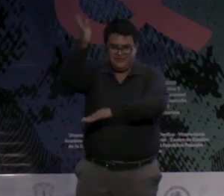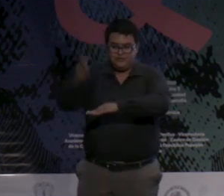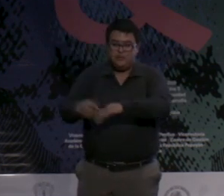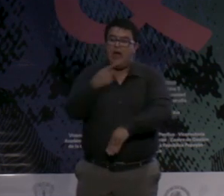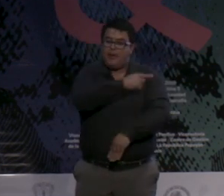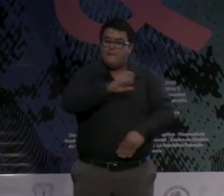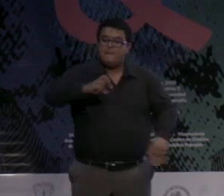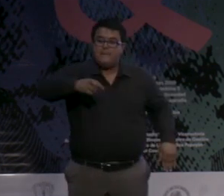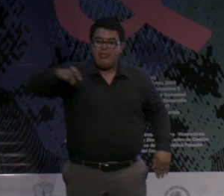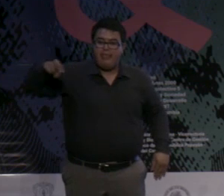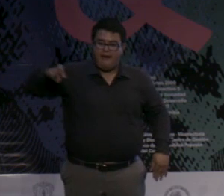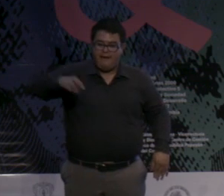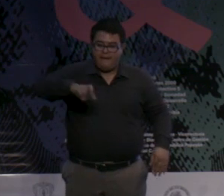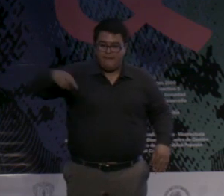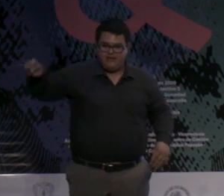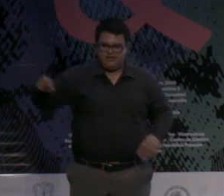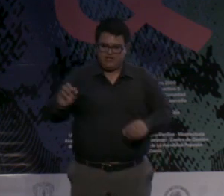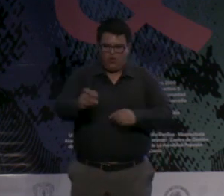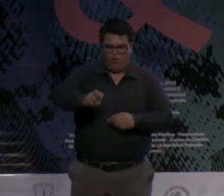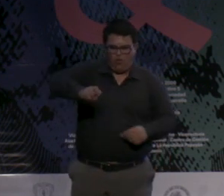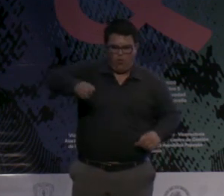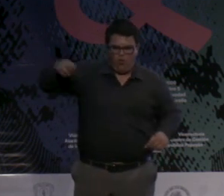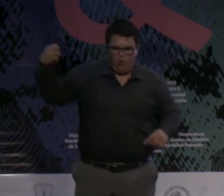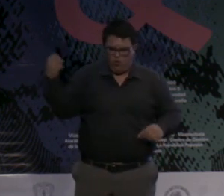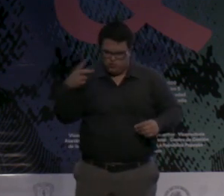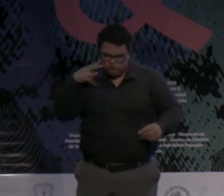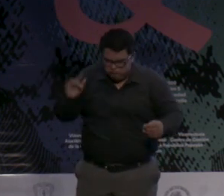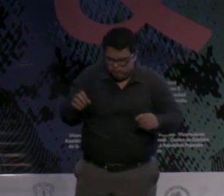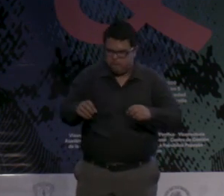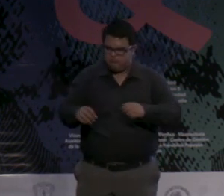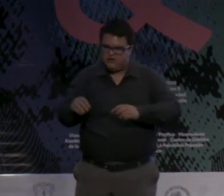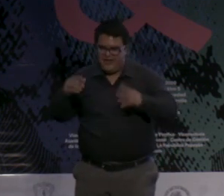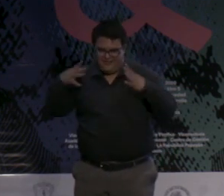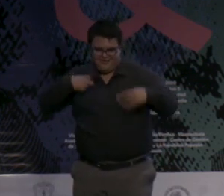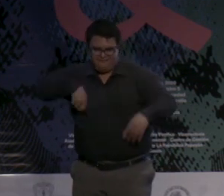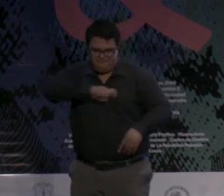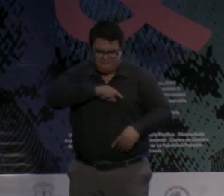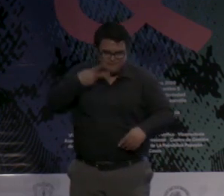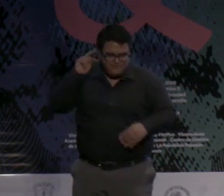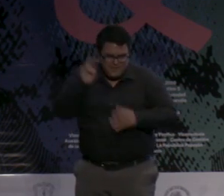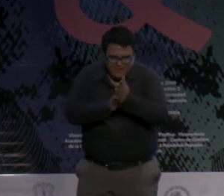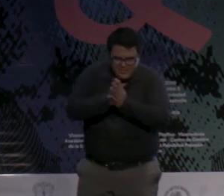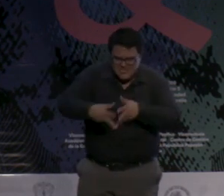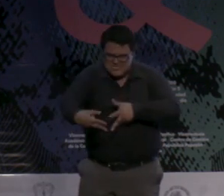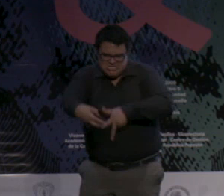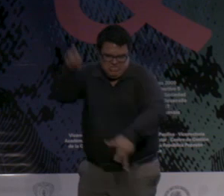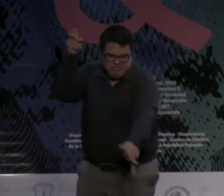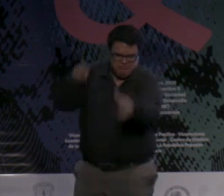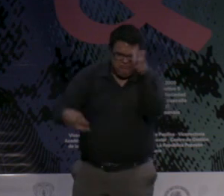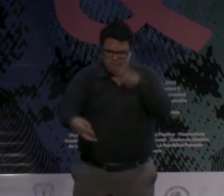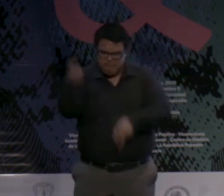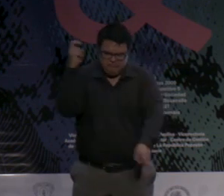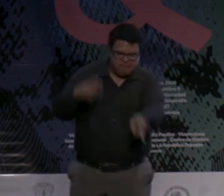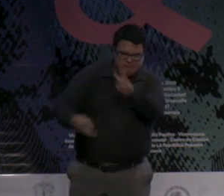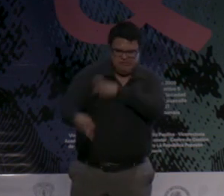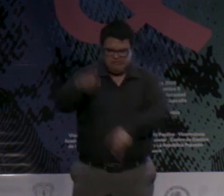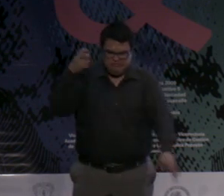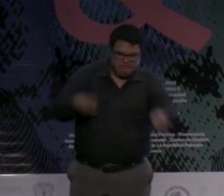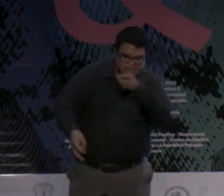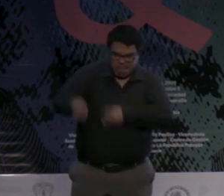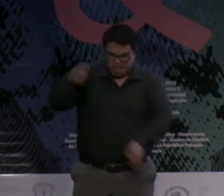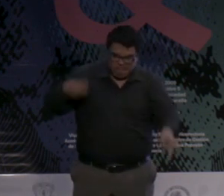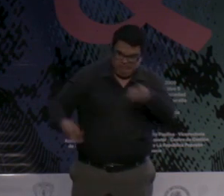siglo XVII, una ciudad que por la explotación colonial llegó a tener en el siglo XVII más habitantes que, por ejemplo, Londres o